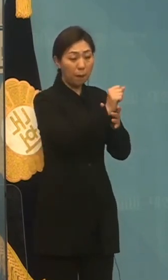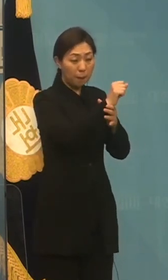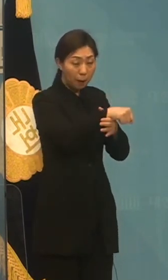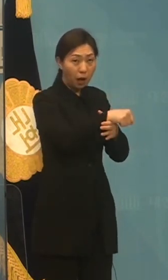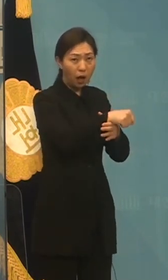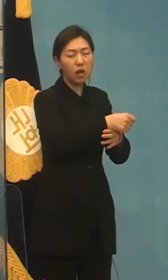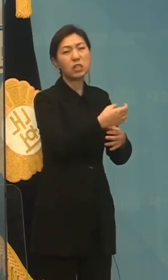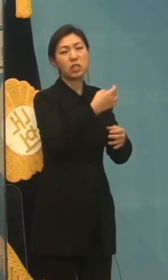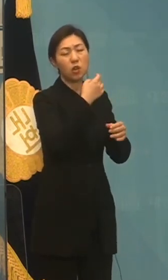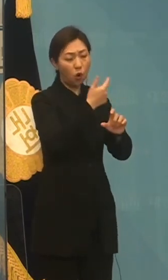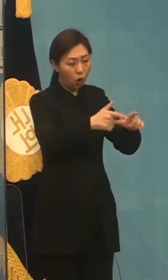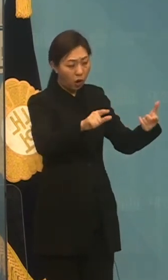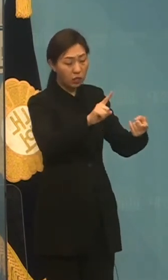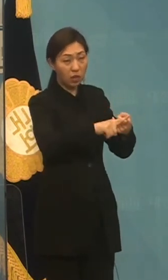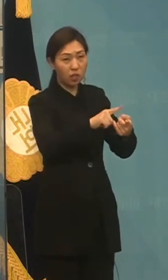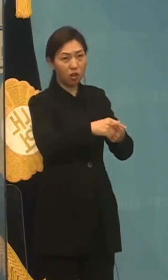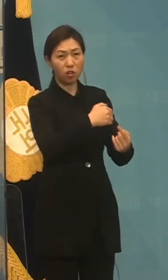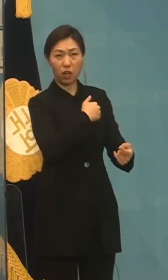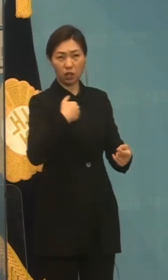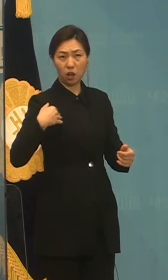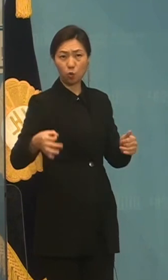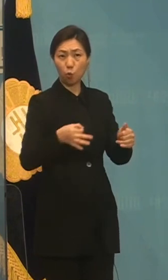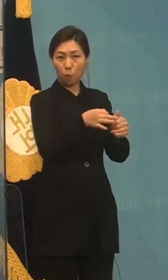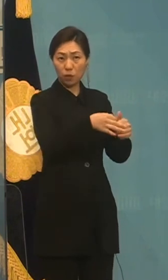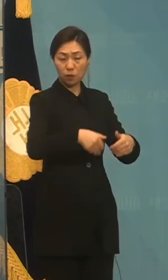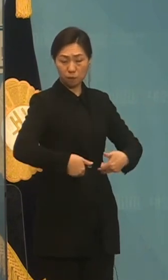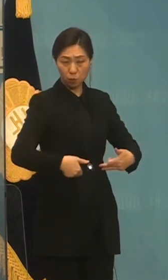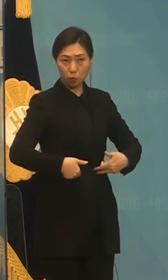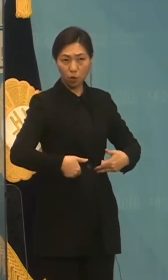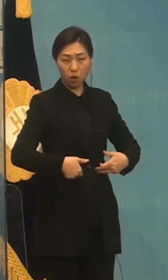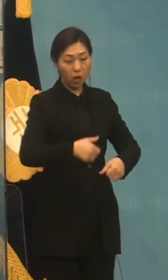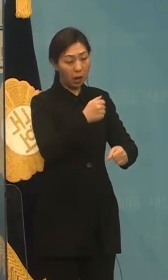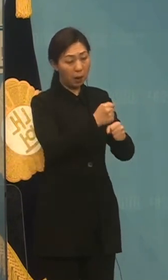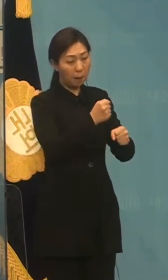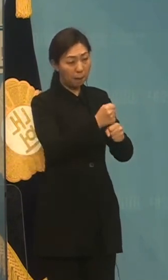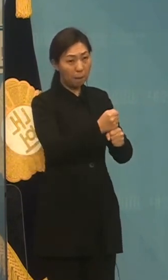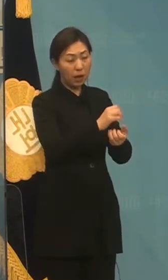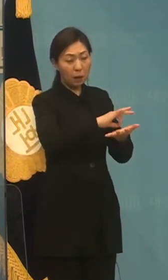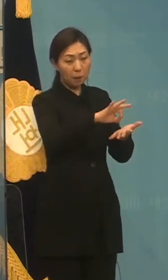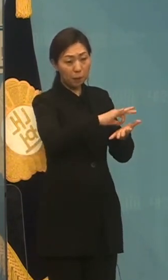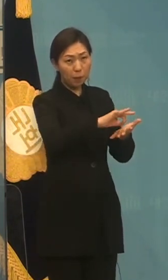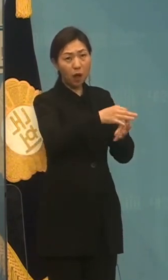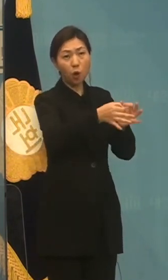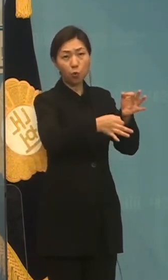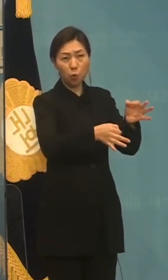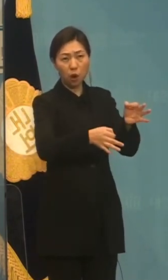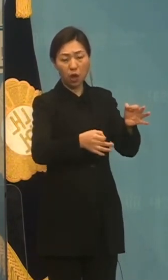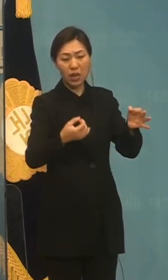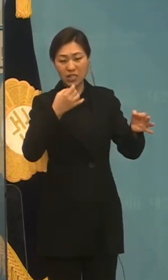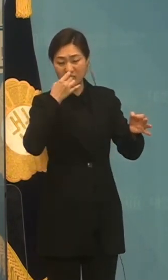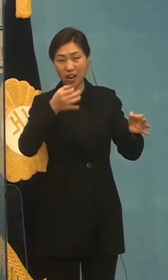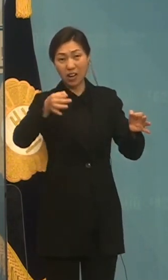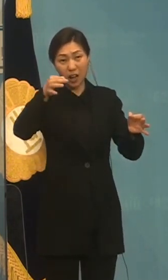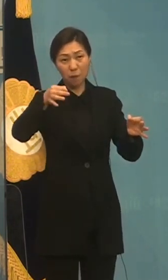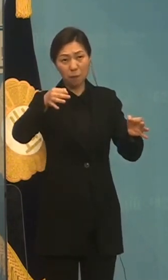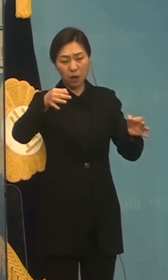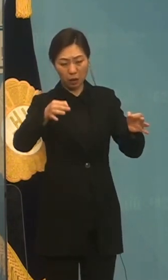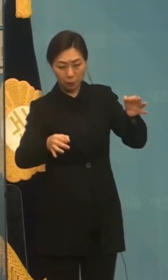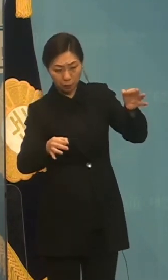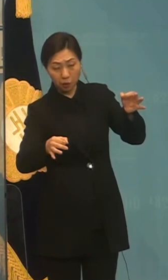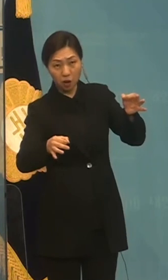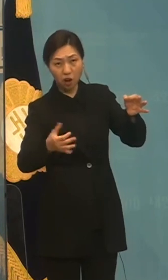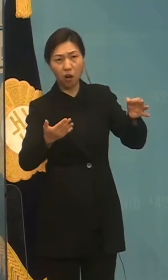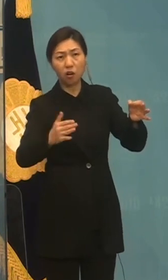주어져야 합니다. 생산비와 반비례에 오히려 쌀 가격이 하락하고 있는데도 정부는 손해는